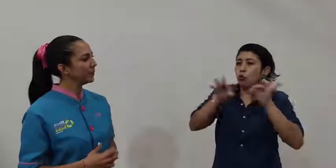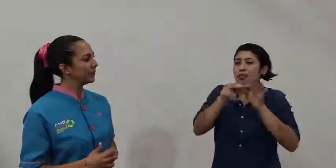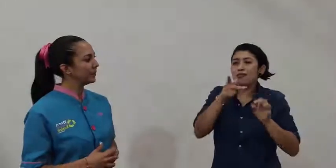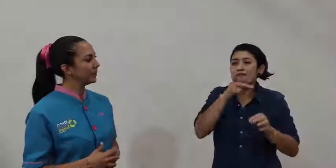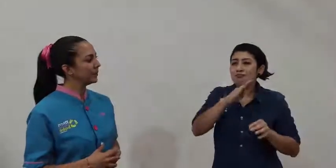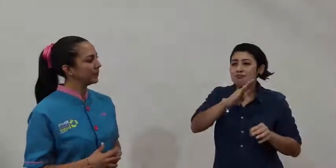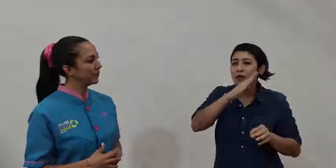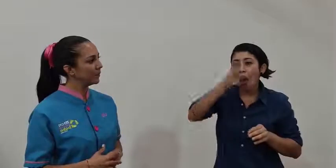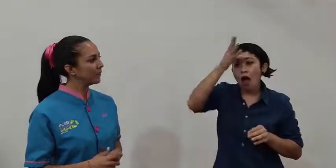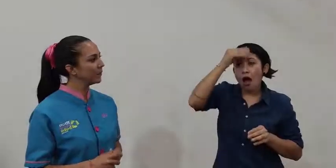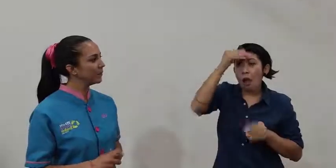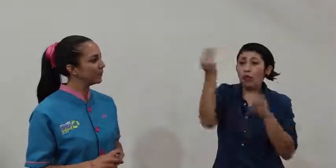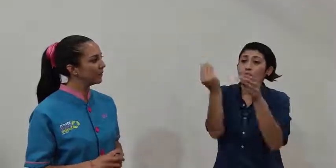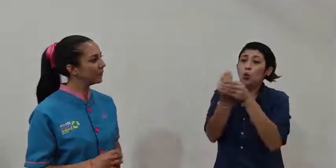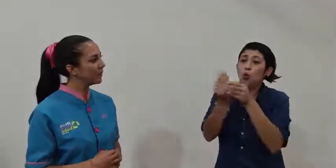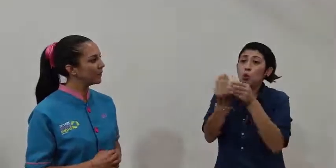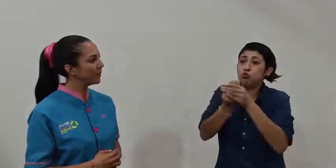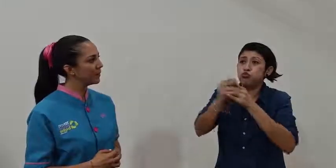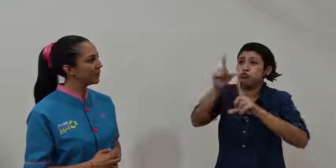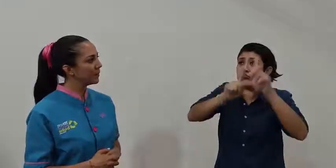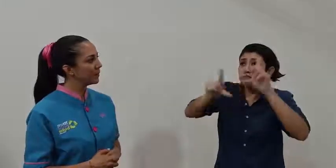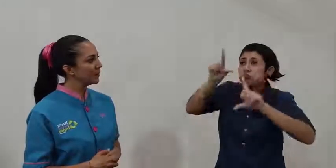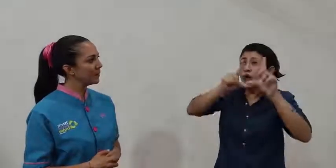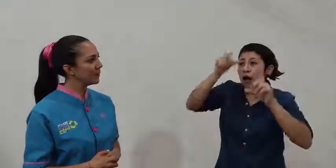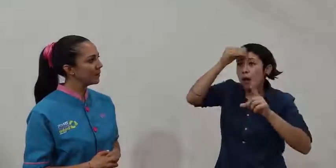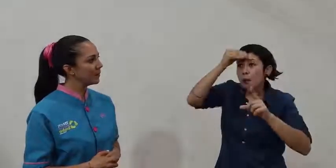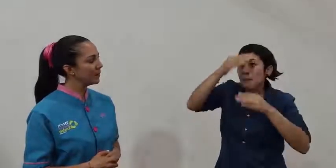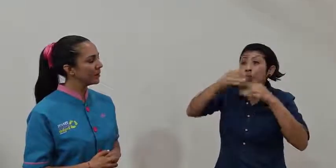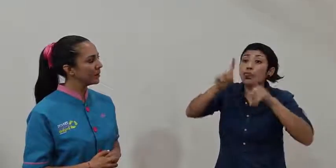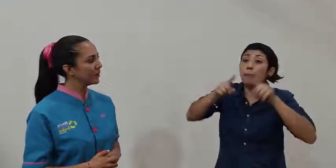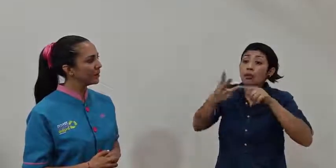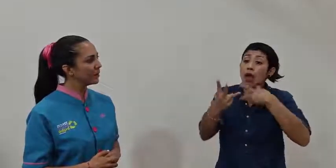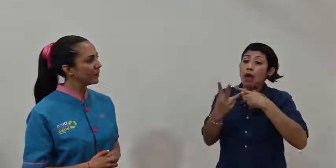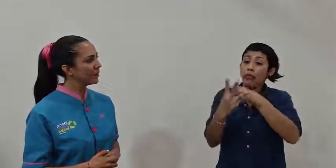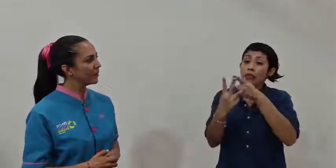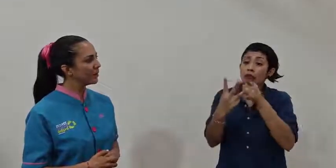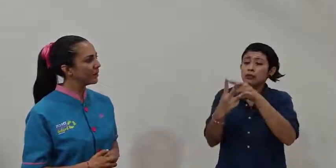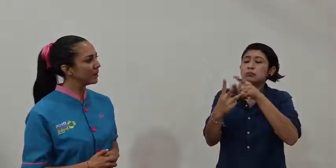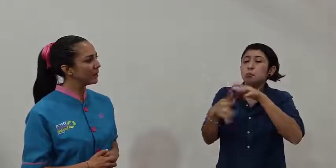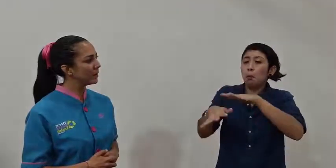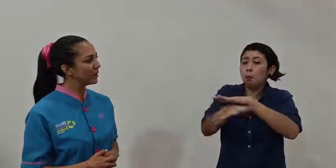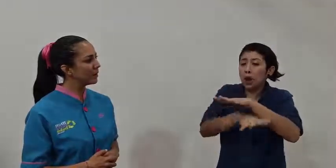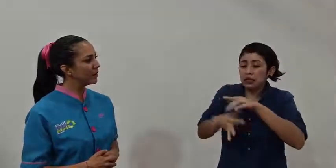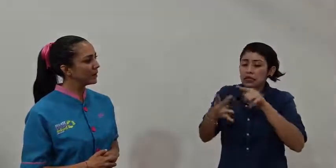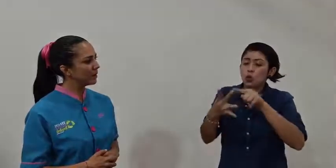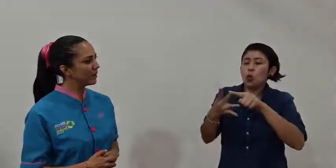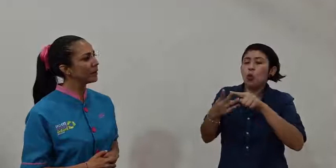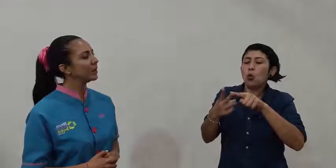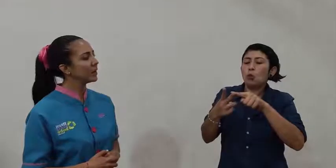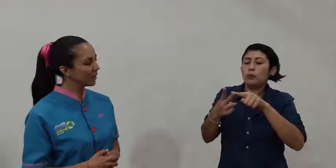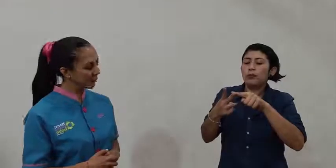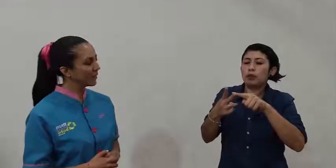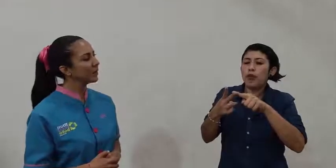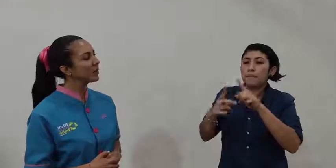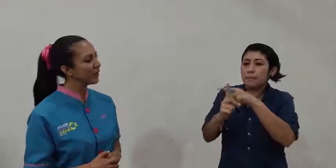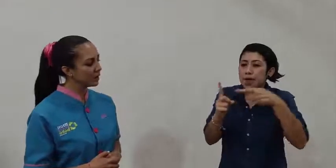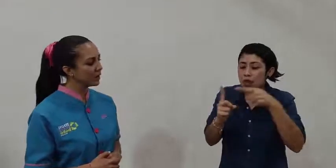Bueno, lo importante aquí sería que primero los papás aprendan lengua de señas, ¿no? Que